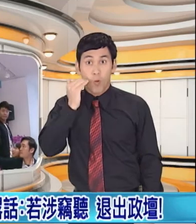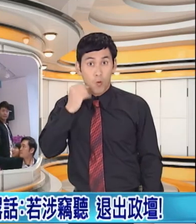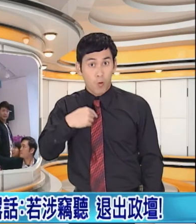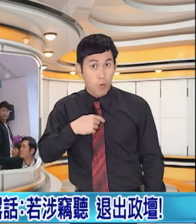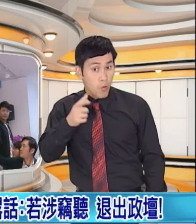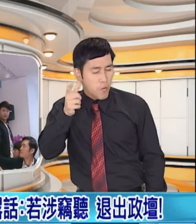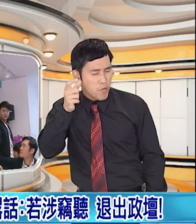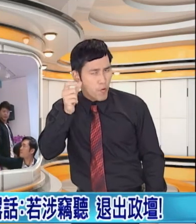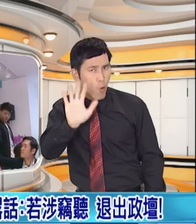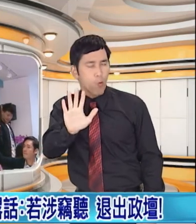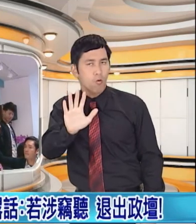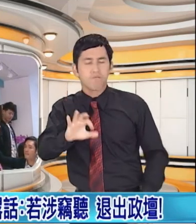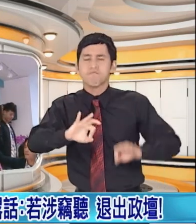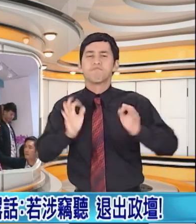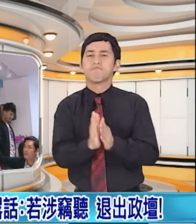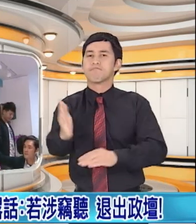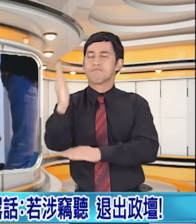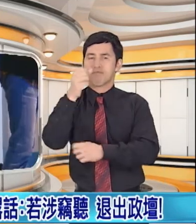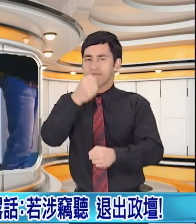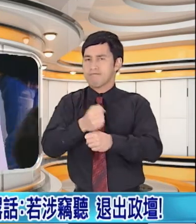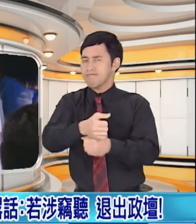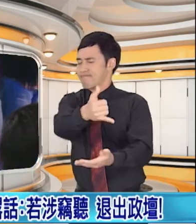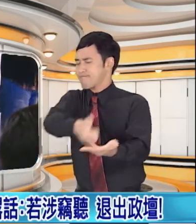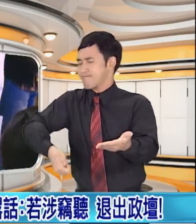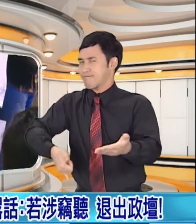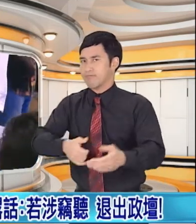果个人涉及窃听，要立刻退出政坛。